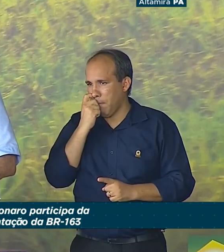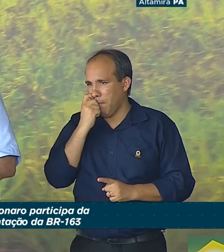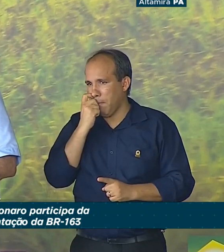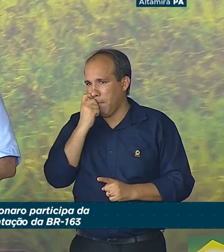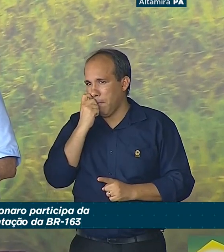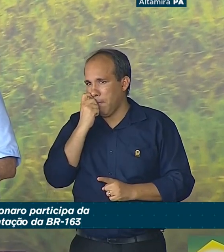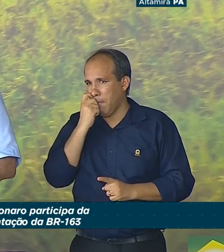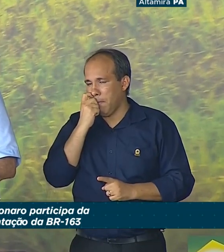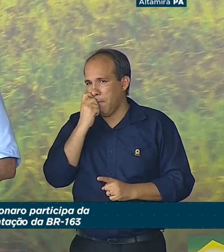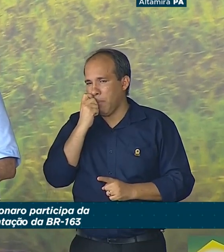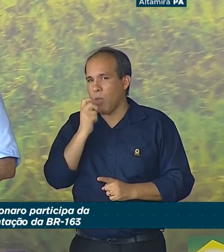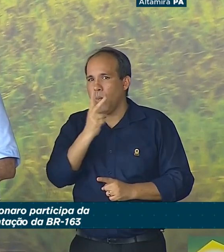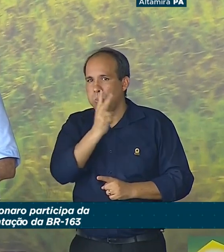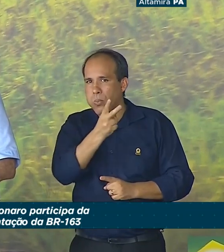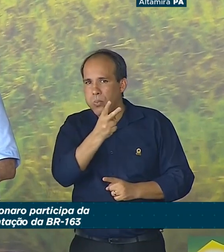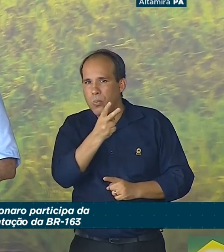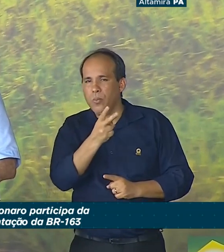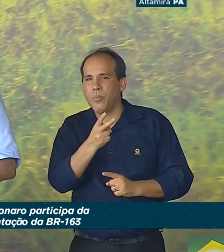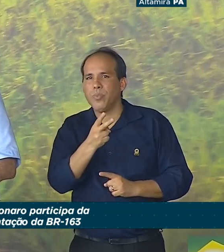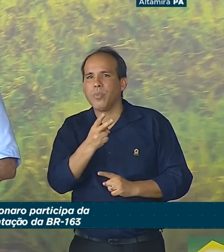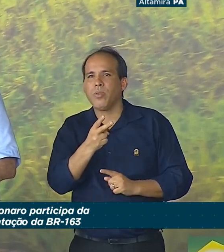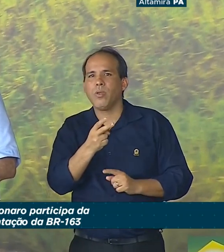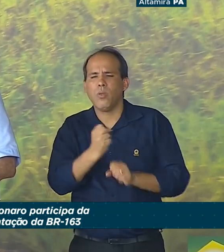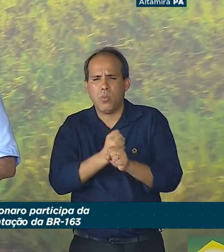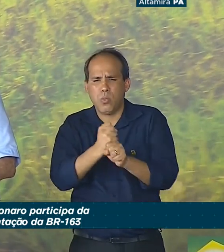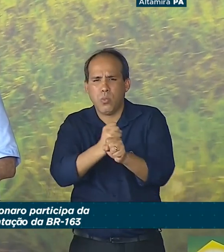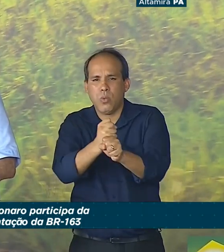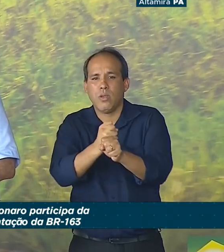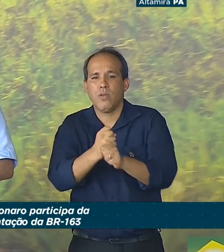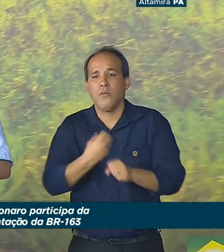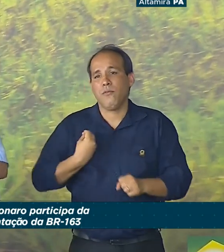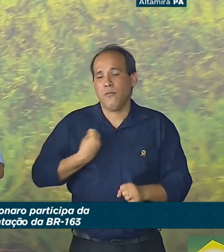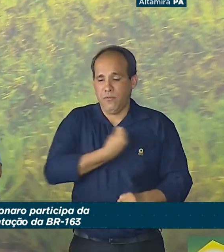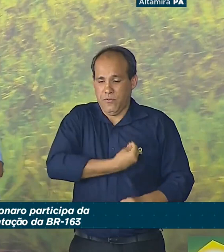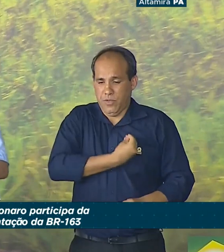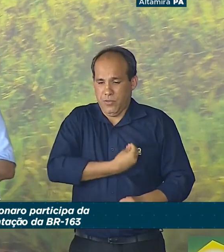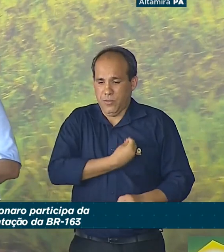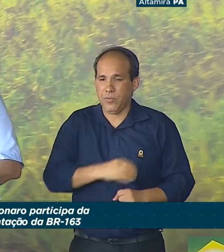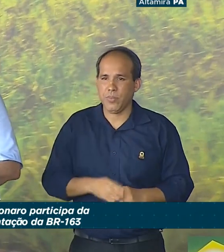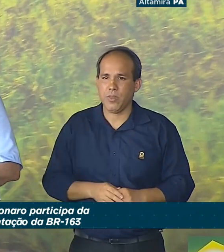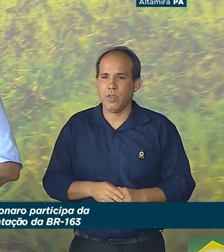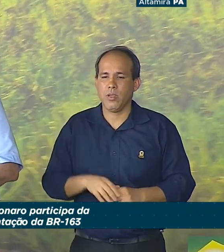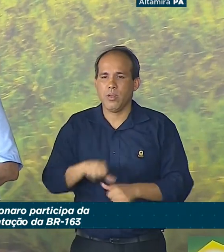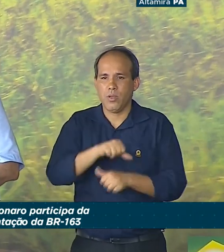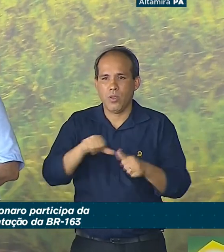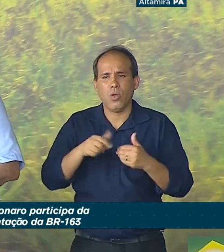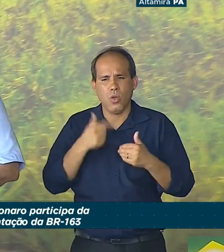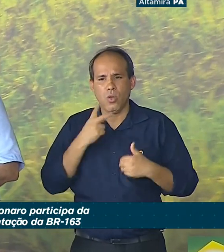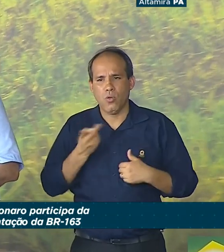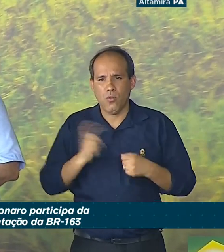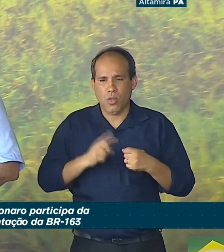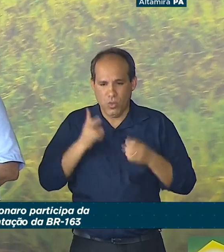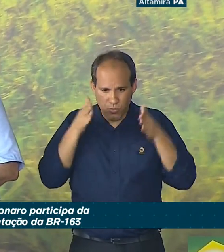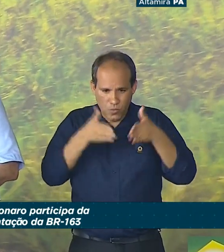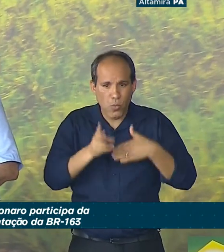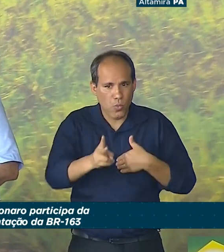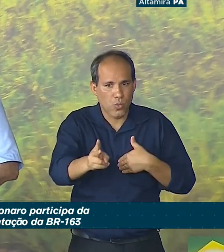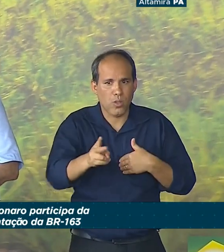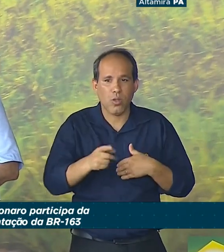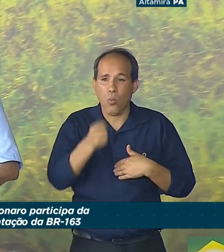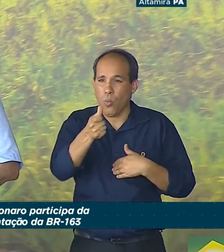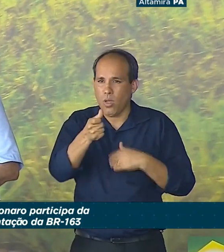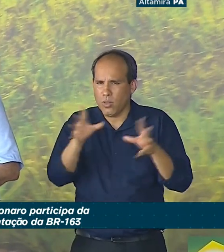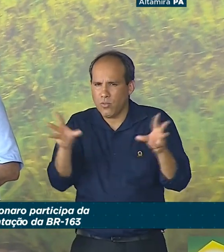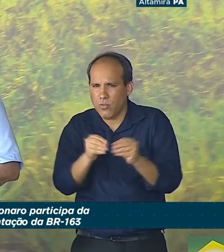o mantenha por muitos e muitos anos em nosso meio. Mas continuando, meus amigos, quase indo